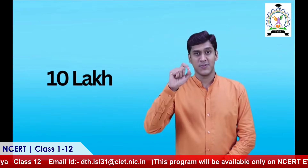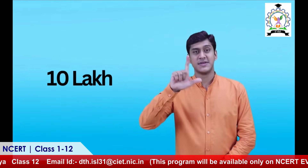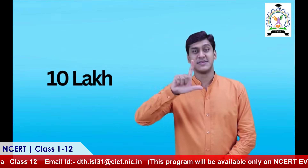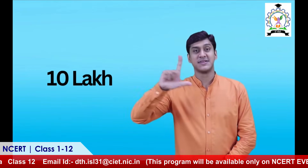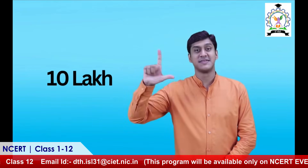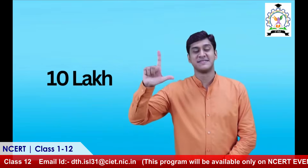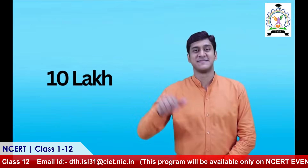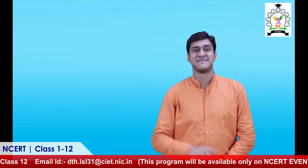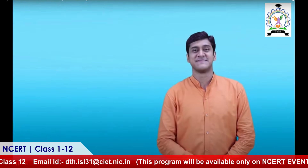10,00,000